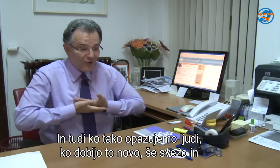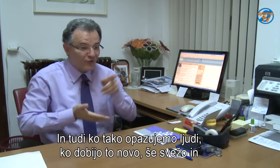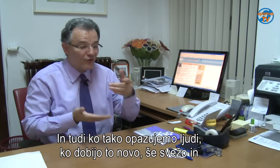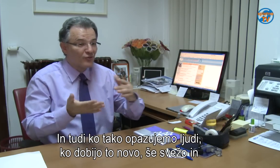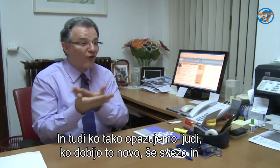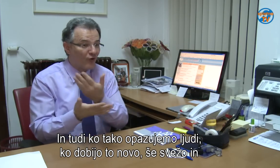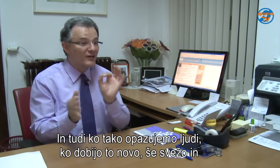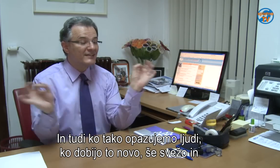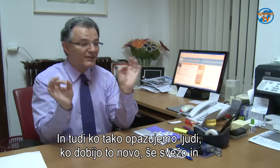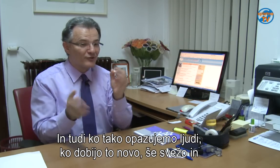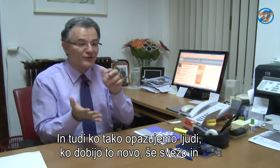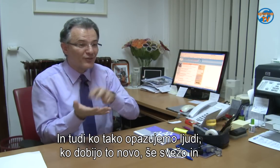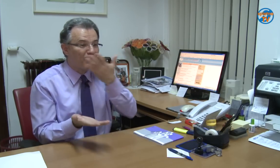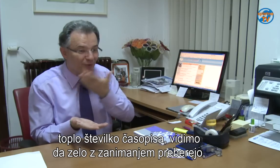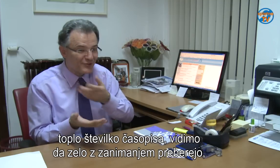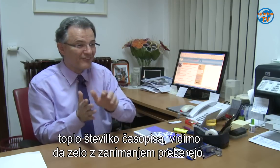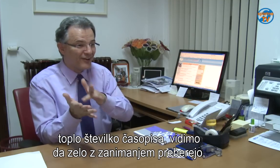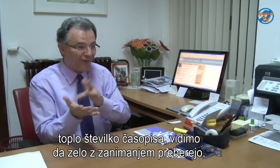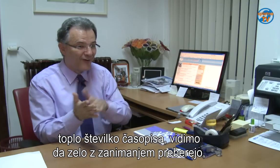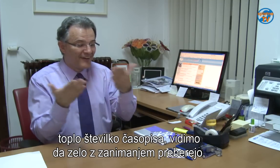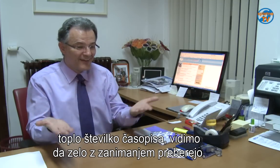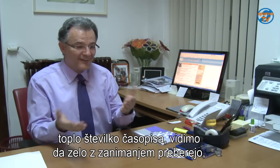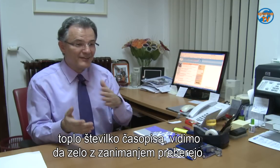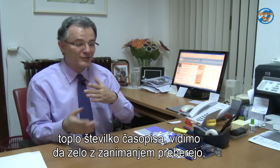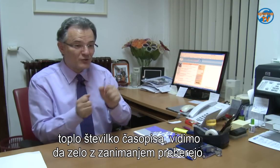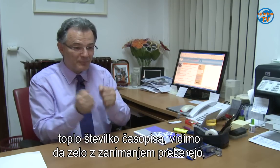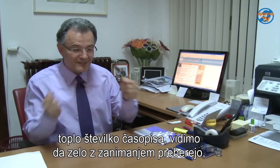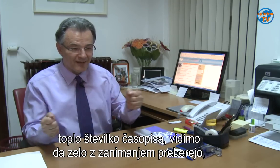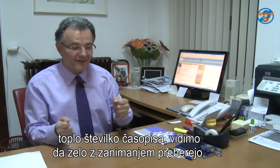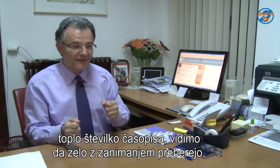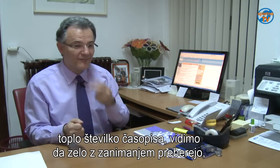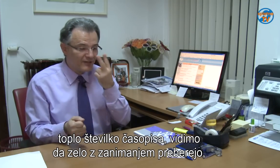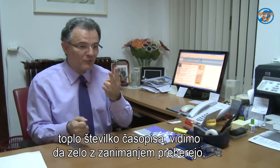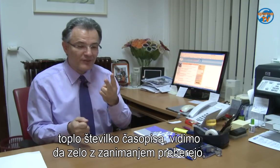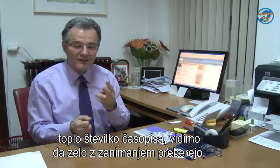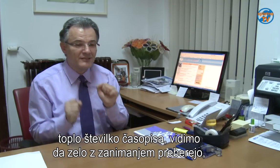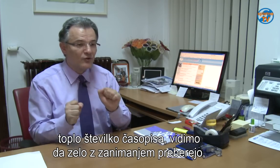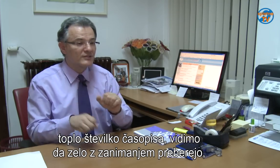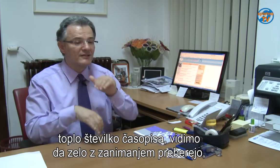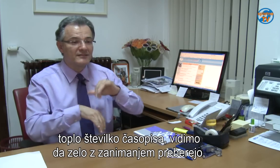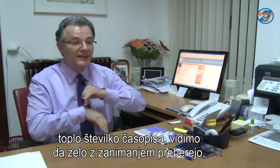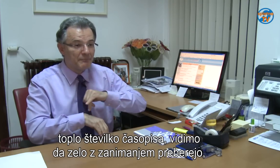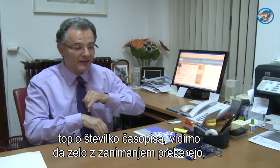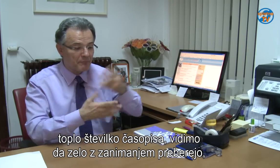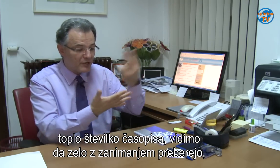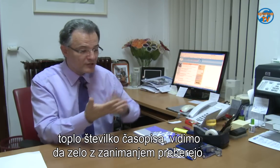to novo, svežo, še toplo številko časopisa, vidimo, da zelo z zanimanjem